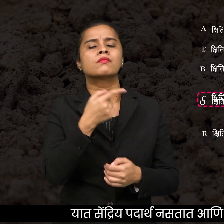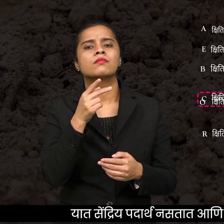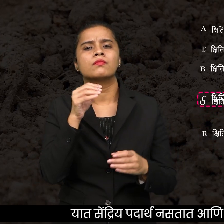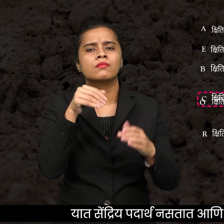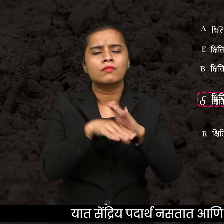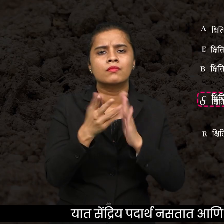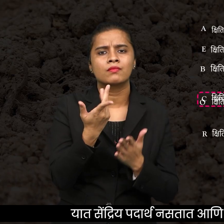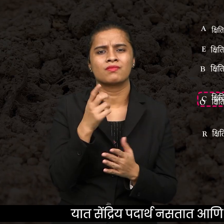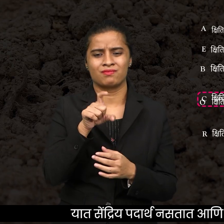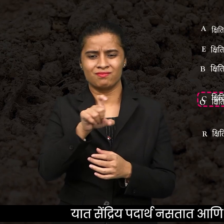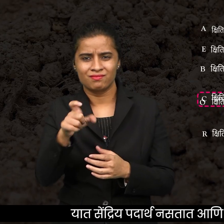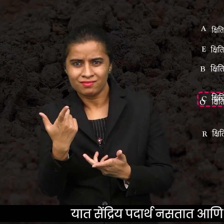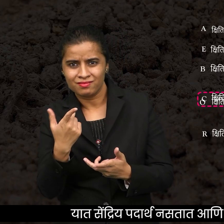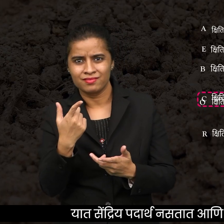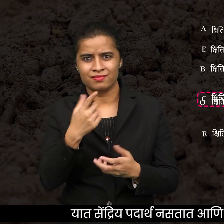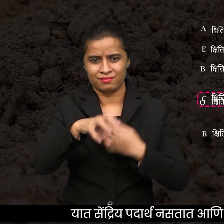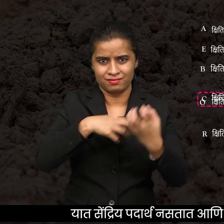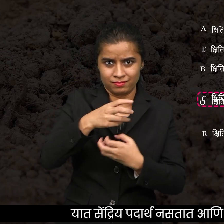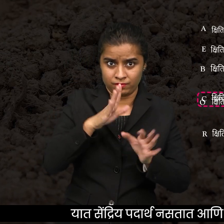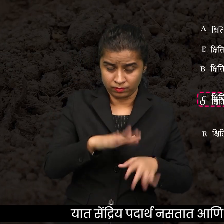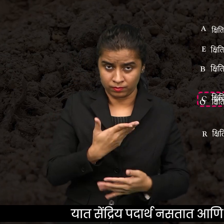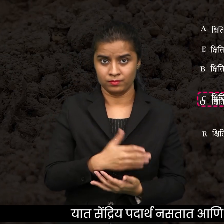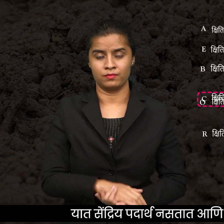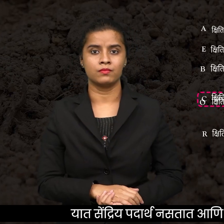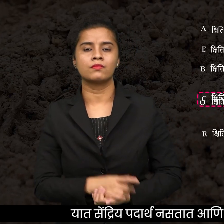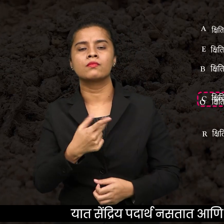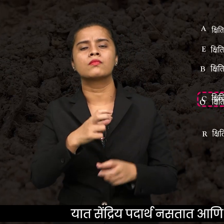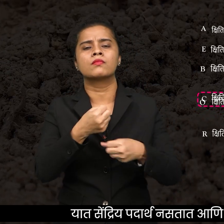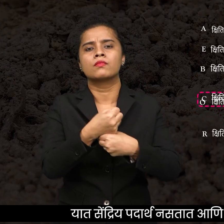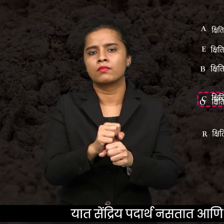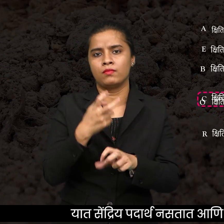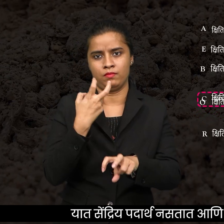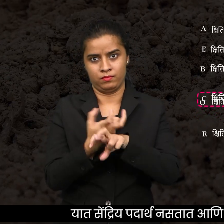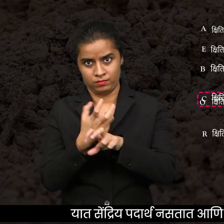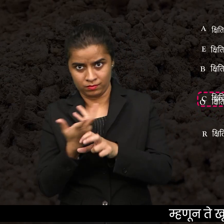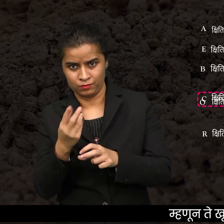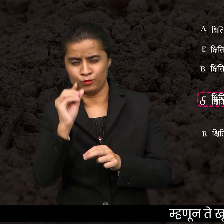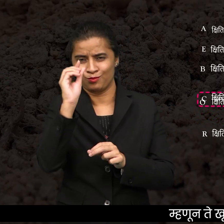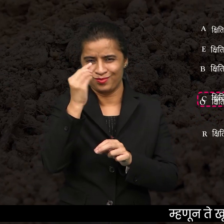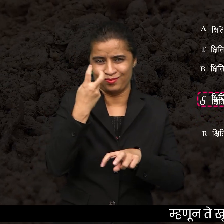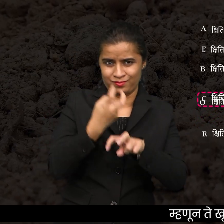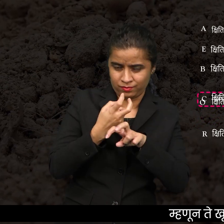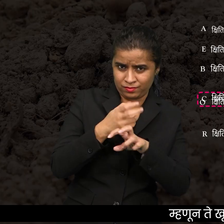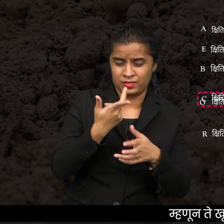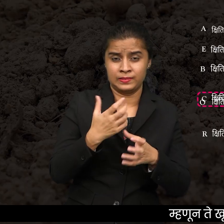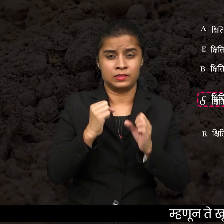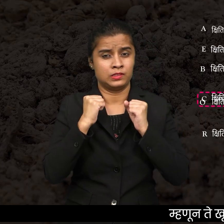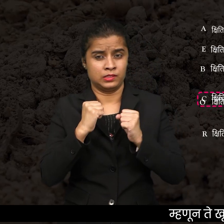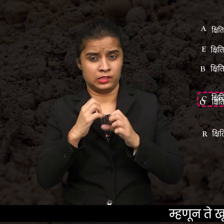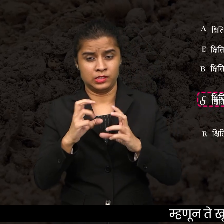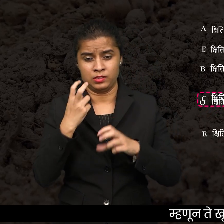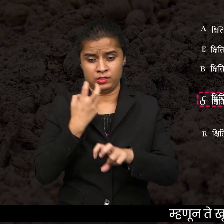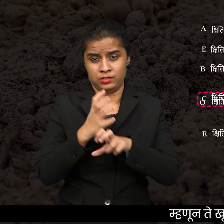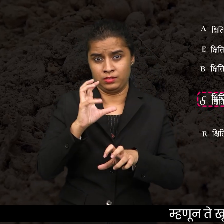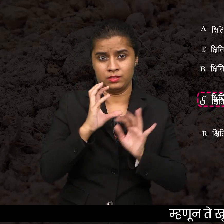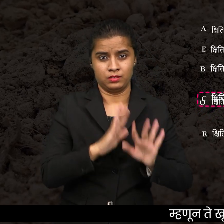यात सेंद्रिय पदार्थ नसतात आणि दगड आणि खडकांनी बनलेले असते, म्हणून ते खूप कठीण असते.